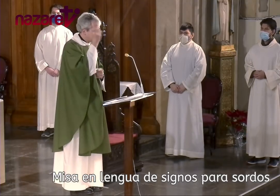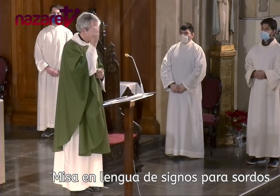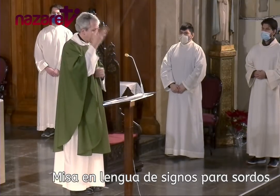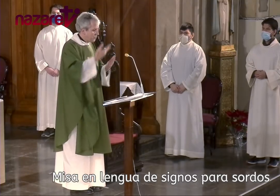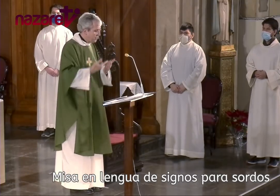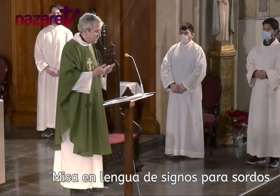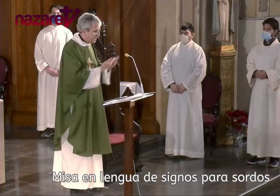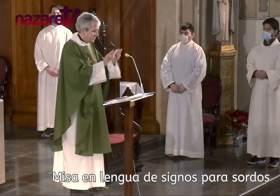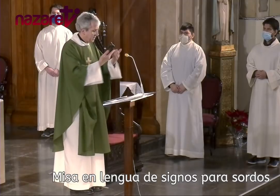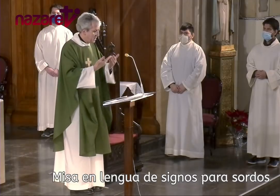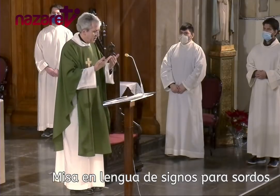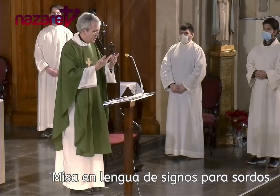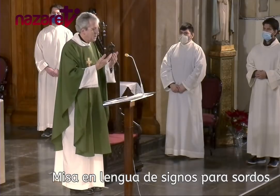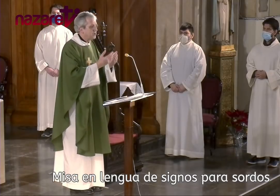a enunciar el Evangelio,